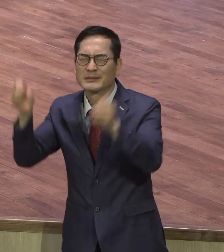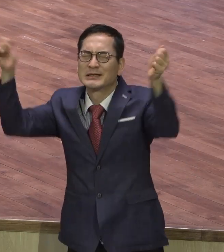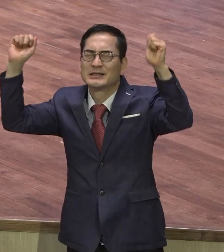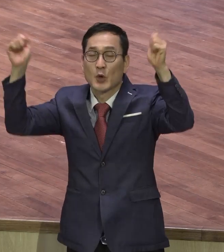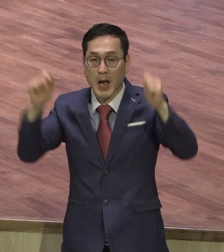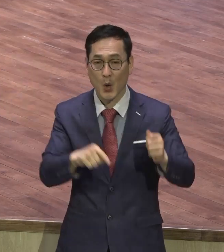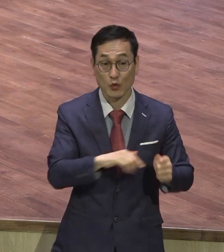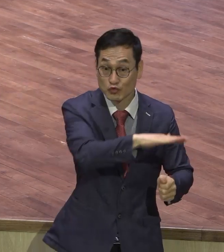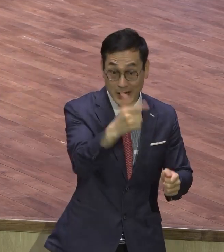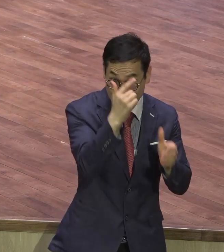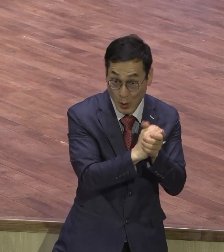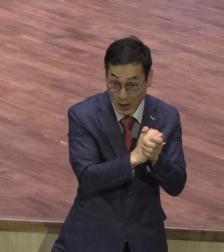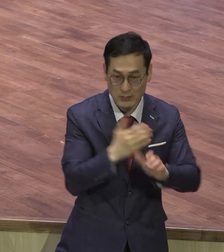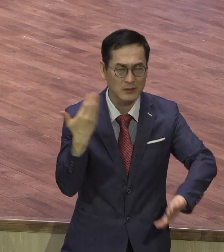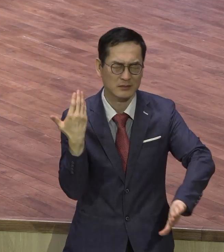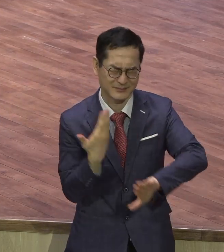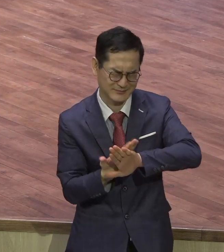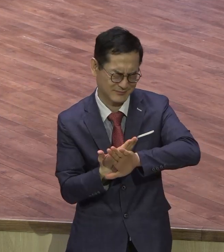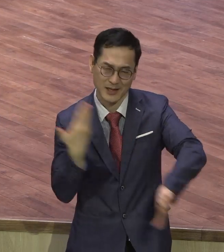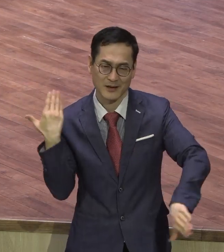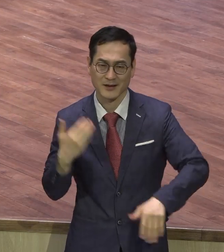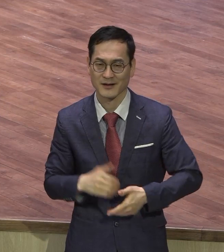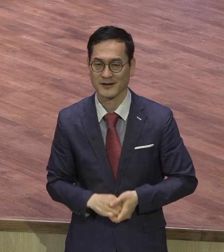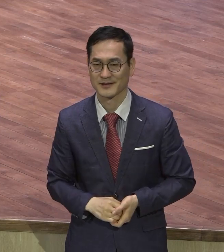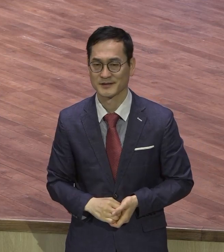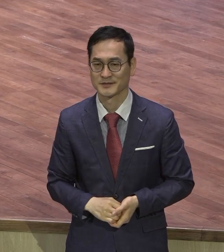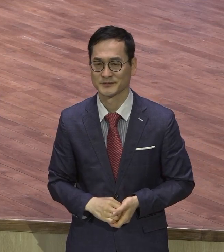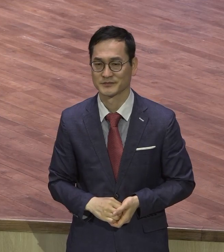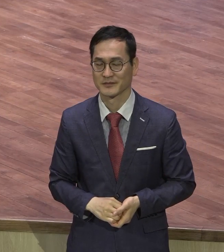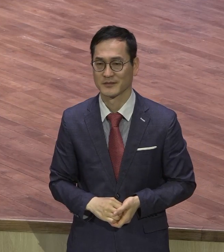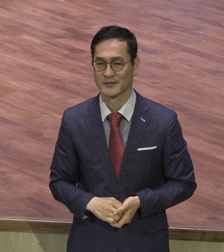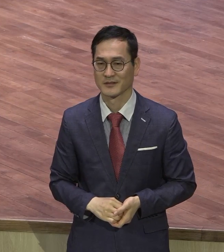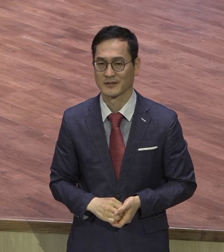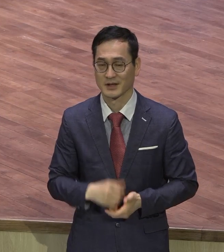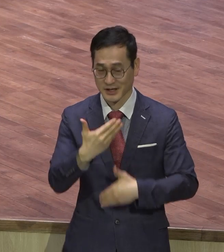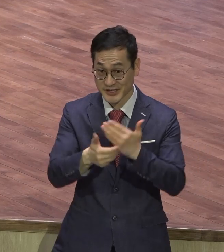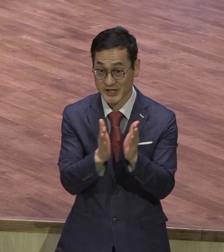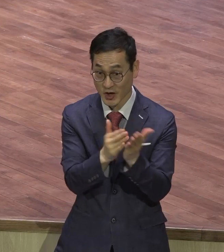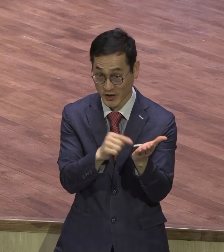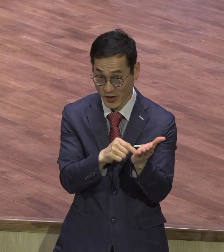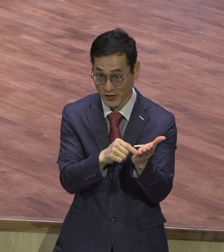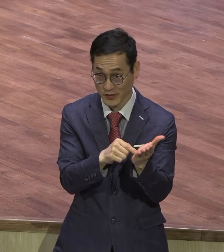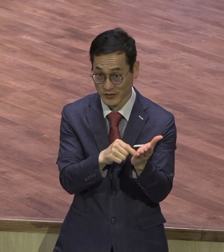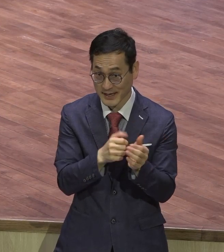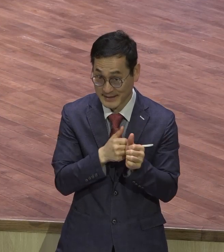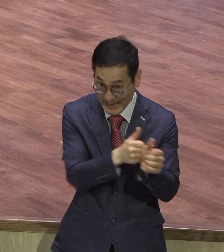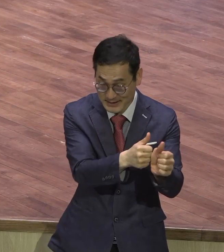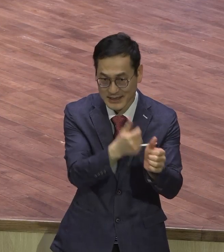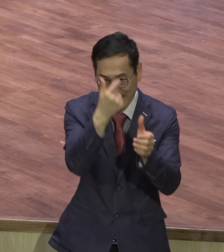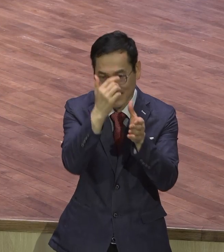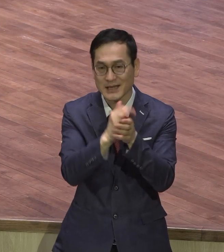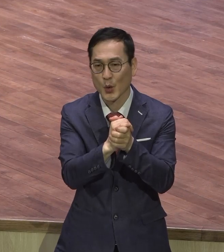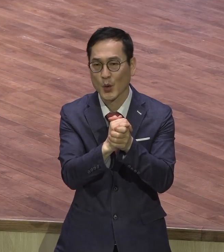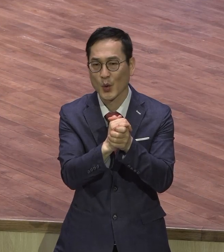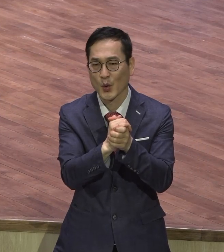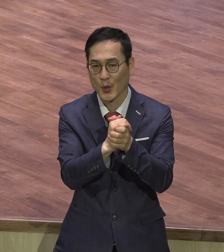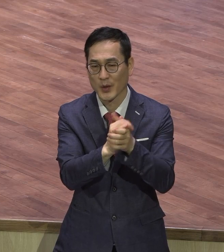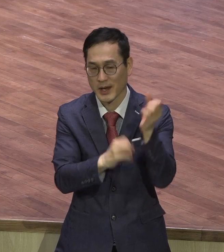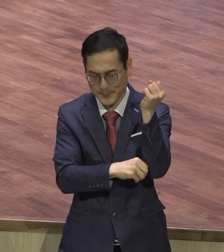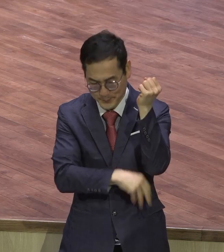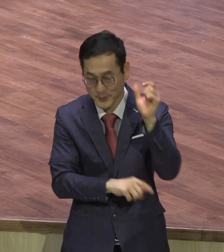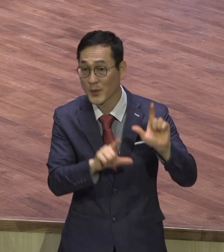우리하고는 차원이 다른 성경적 기도의 본질, 이것을 우리가 제대로